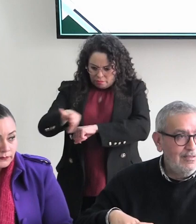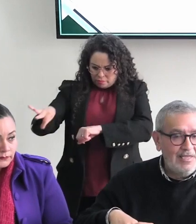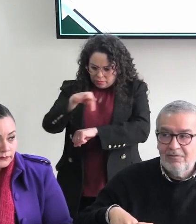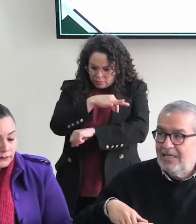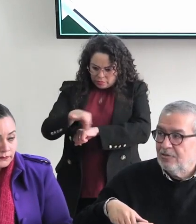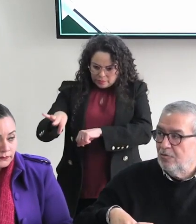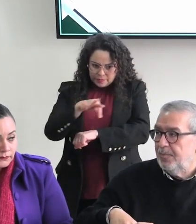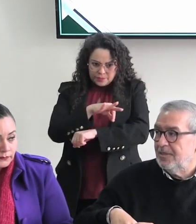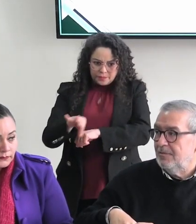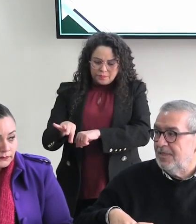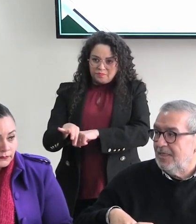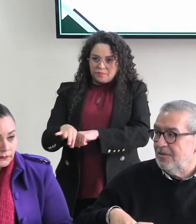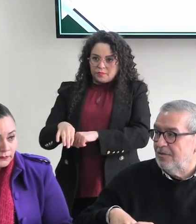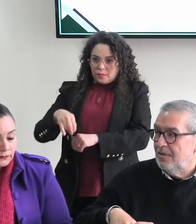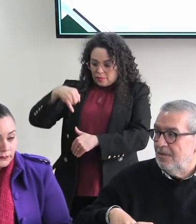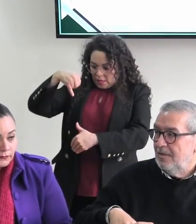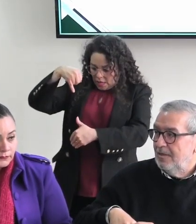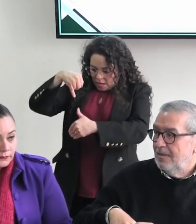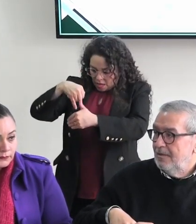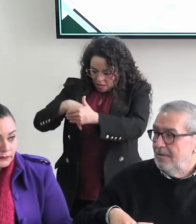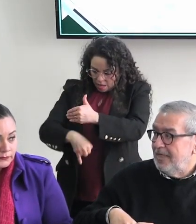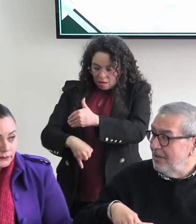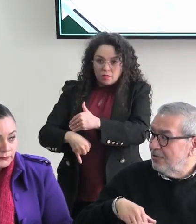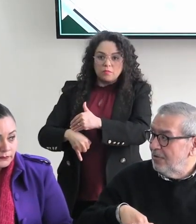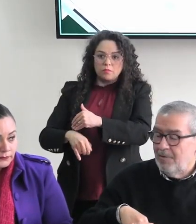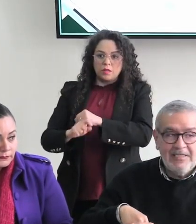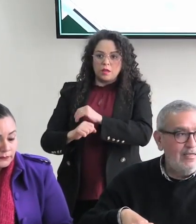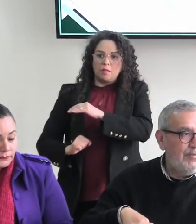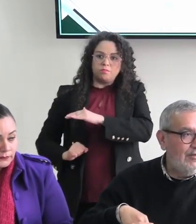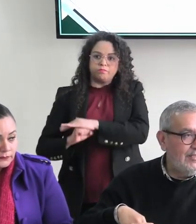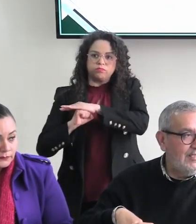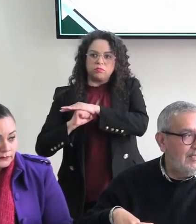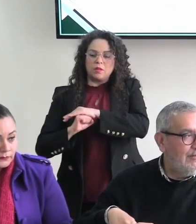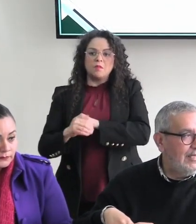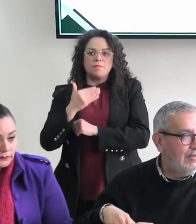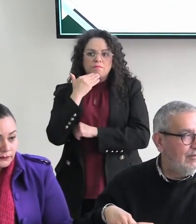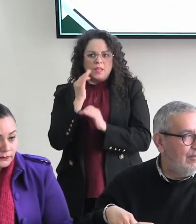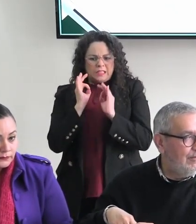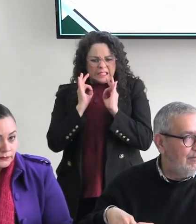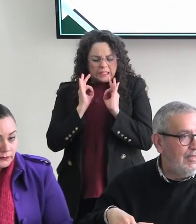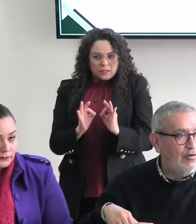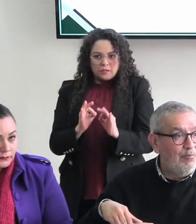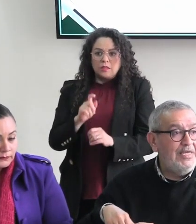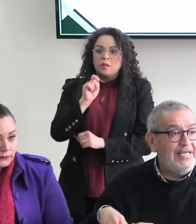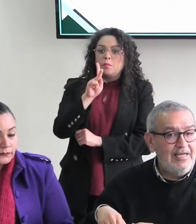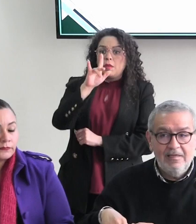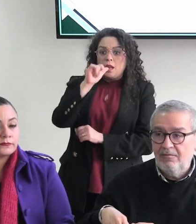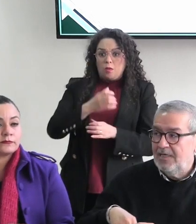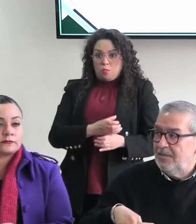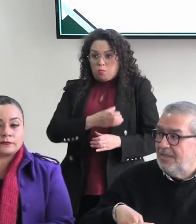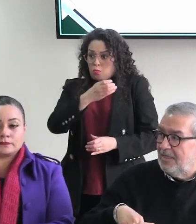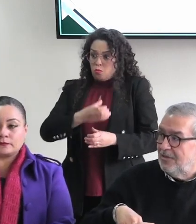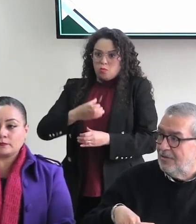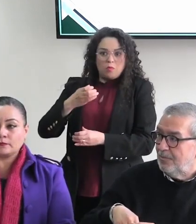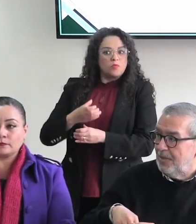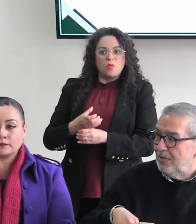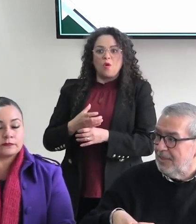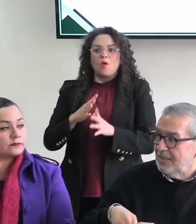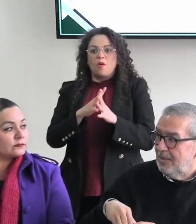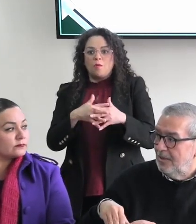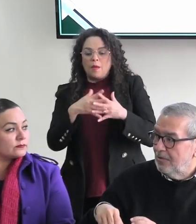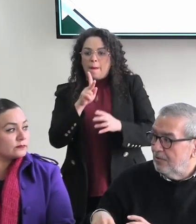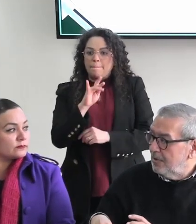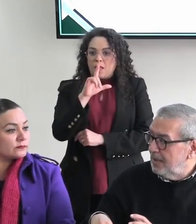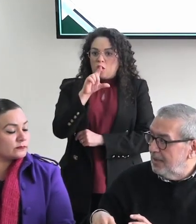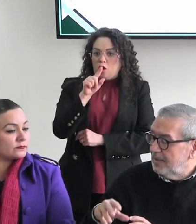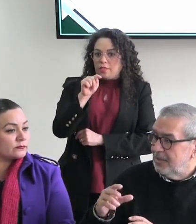cimentación, es una super cimentación, ya no solo a base de pilotes, sino que combina una cimentación de